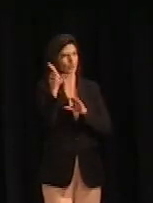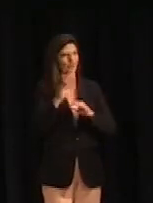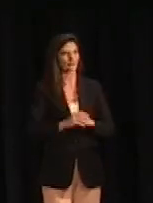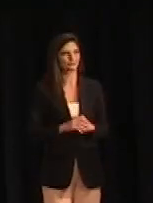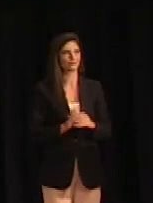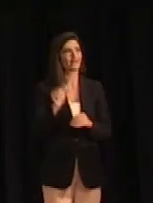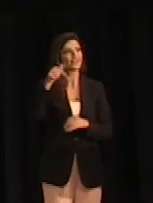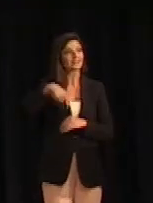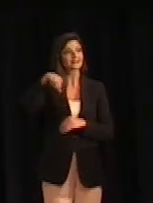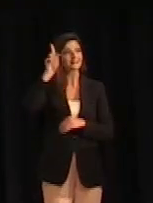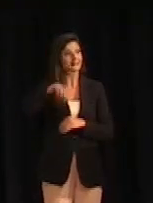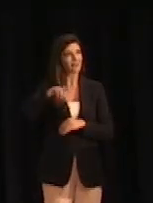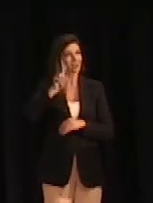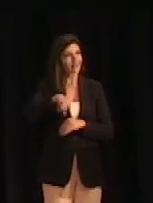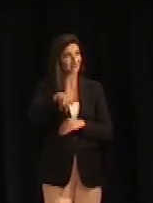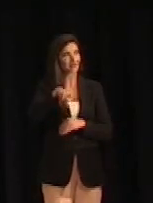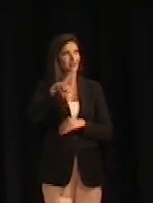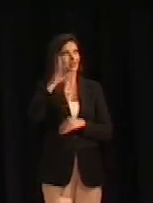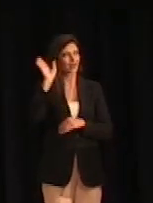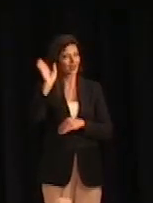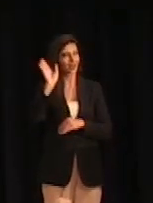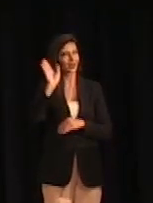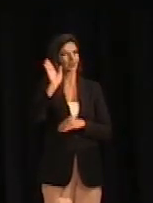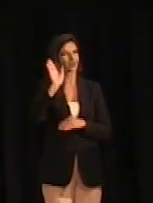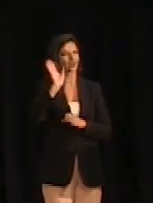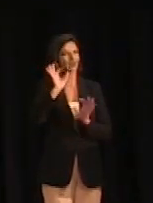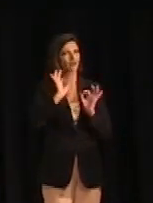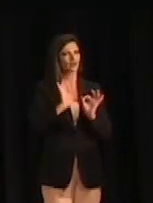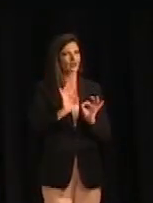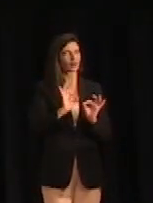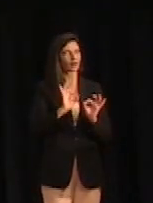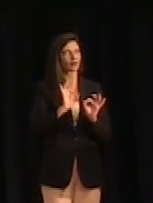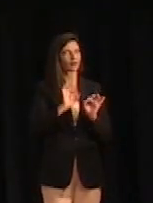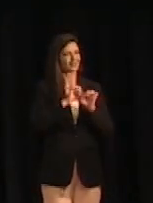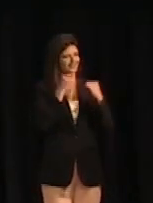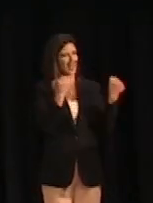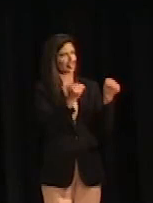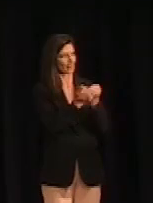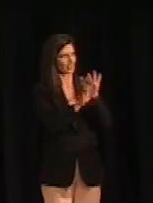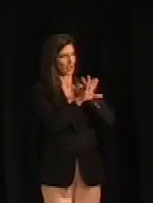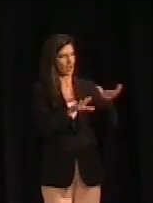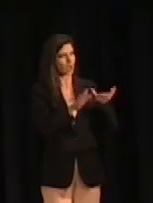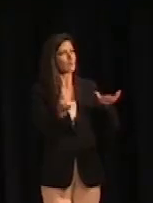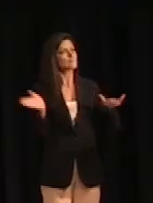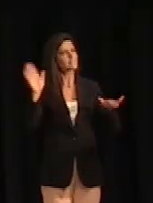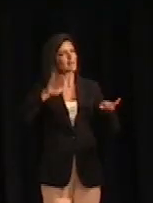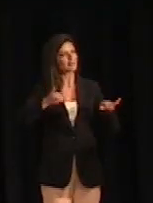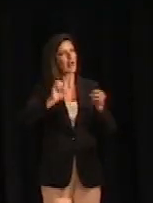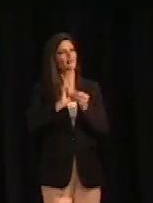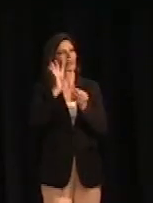Αποκορύφωμα της σημερινής διάσκεψης είναι η φιλανθρωπική εκδήλωση η οποία συμπυκνώνει την